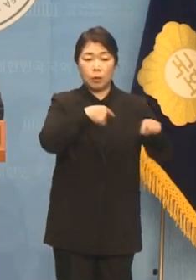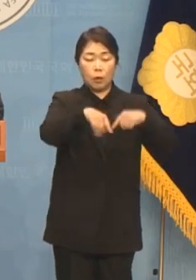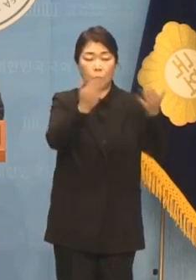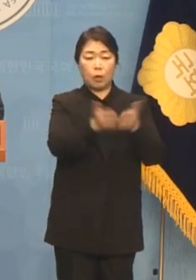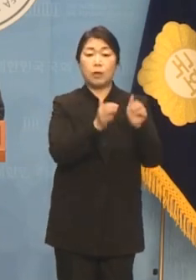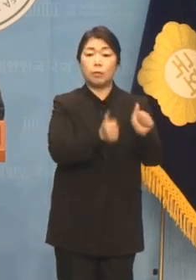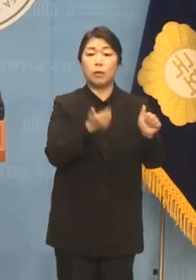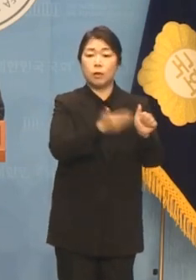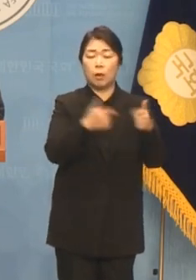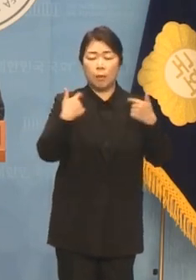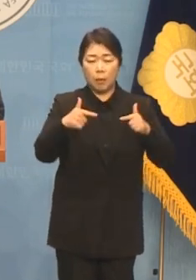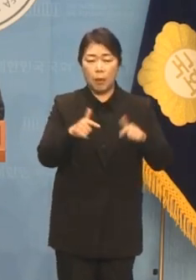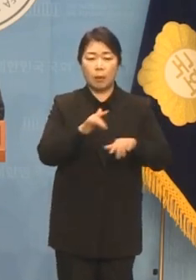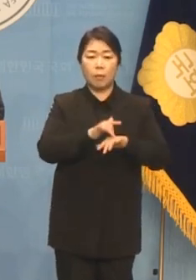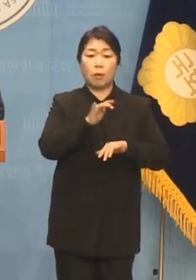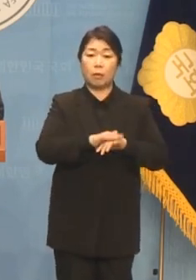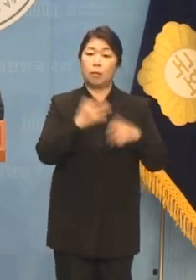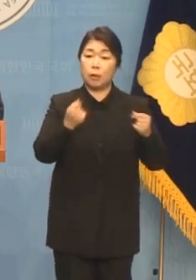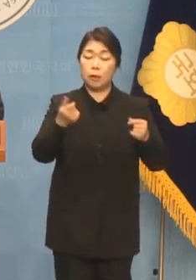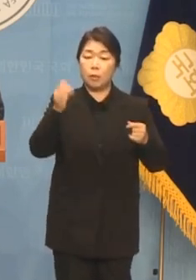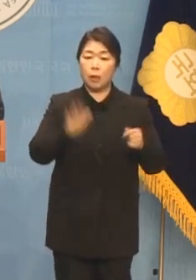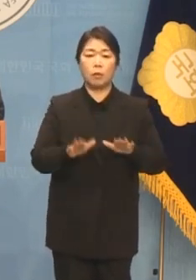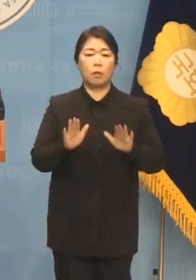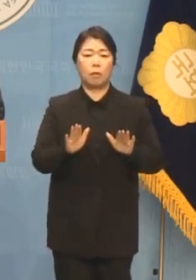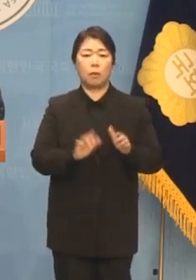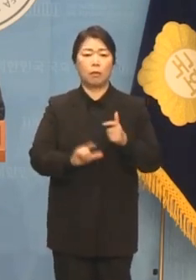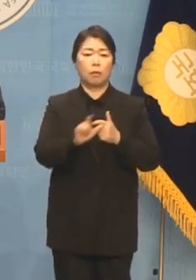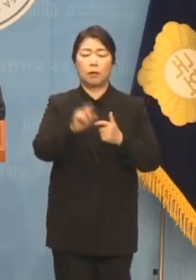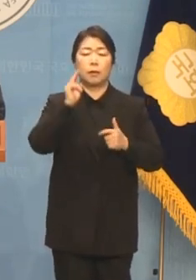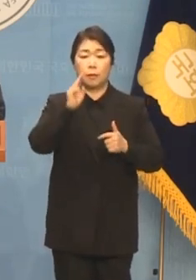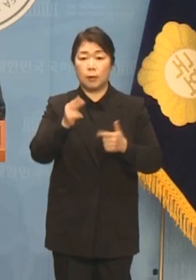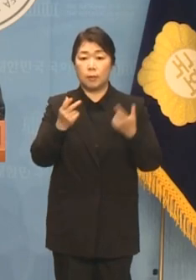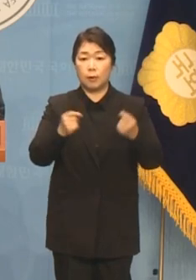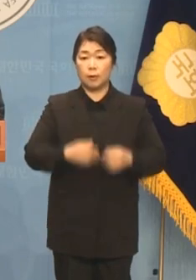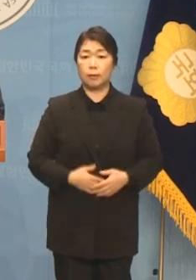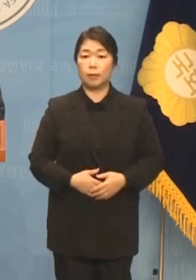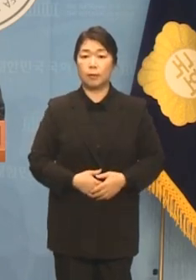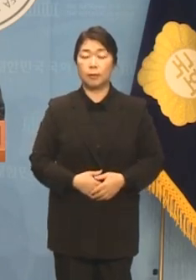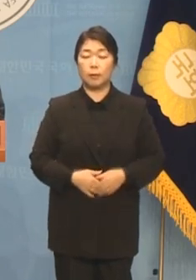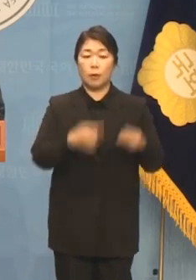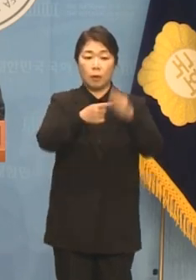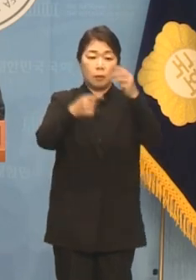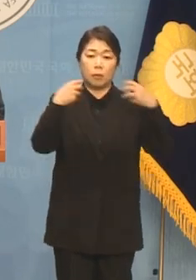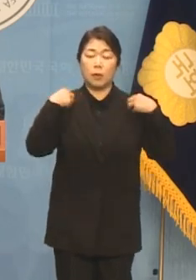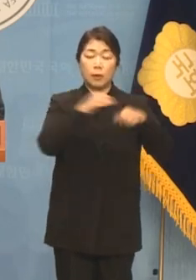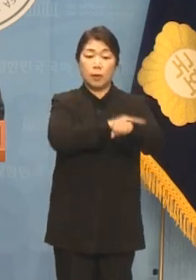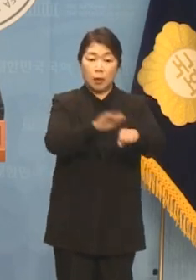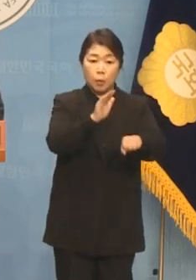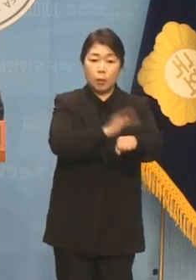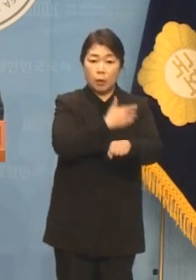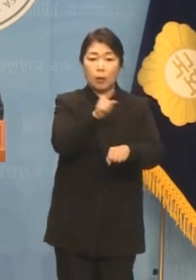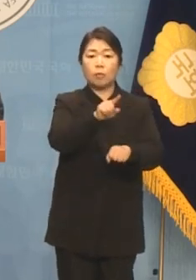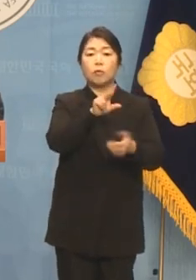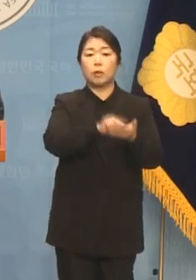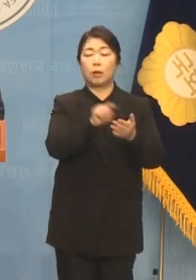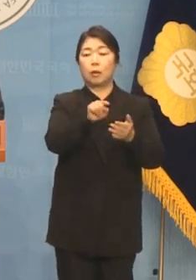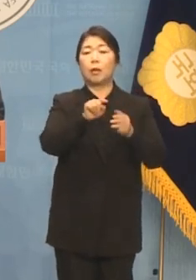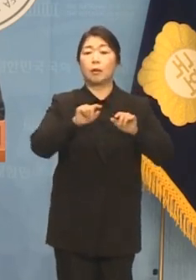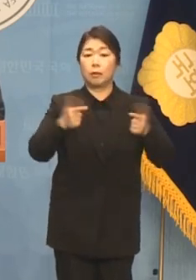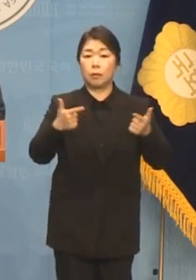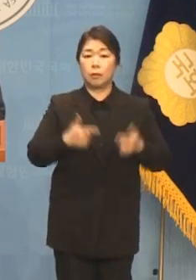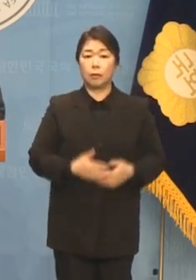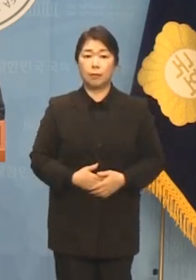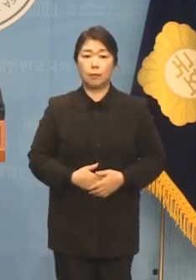호이지 이번만큼은 그 차원이 다릅니다 윤석 정권이 잘했느냐 못 했느냐의 문제를